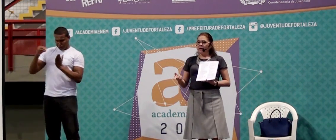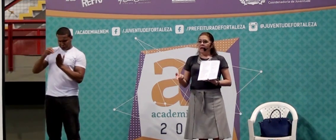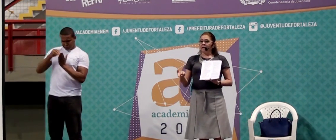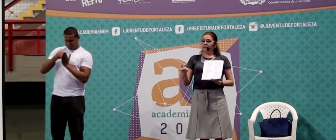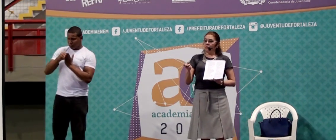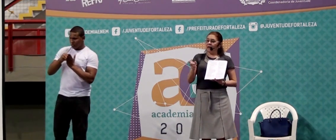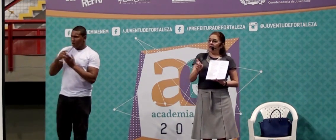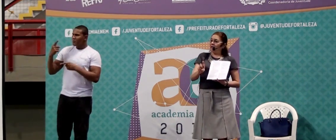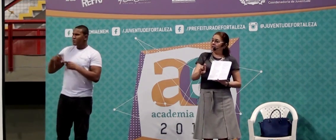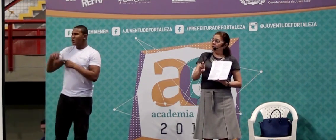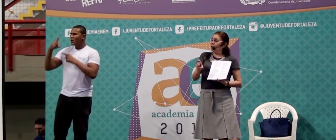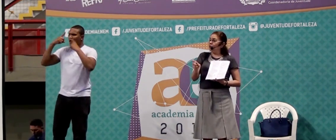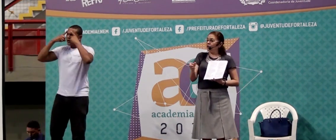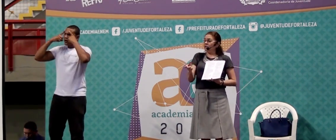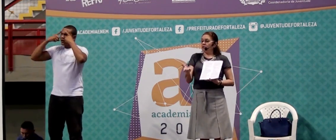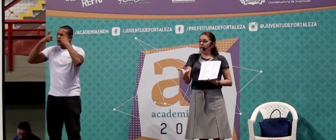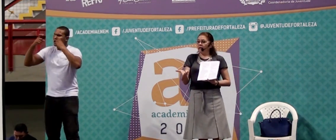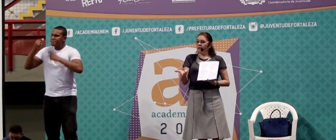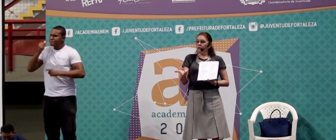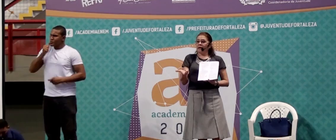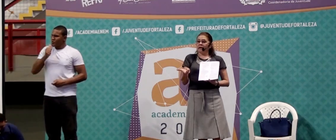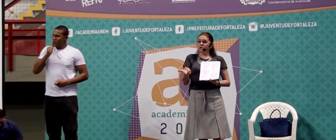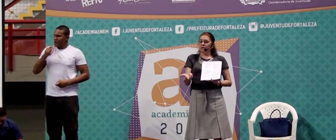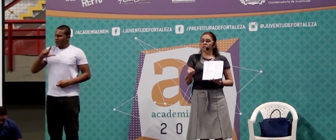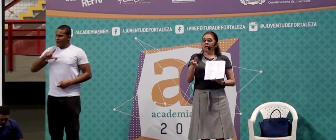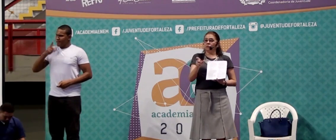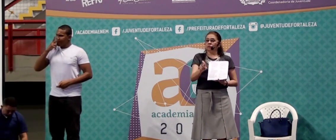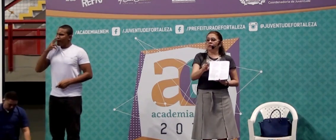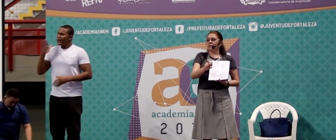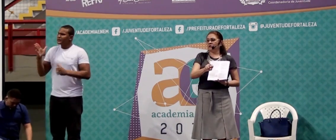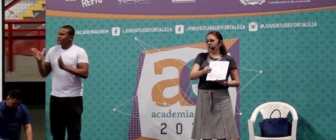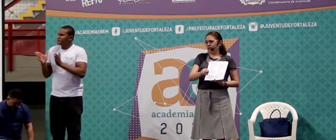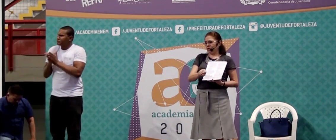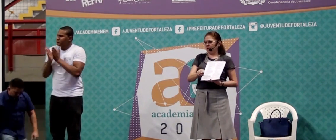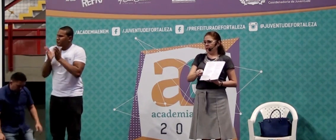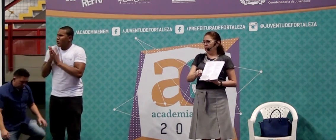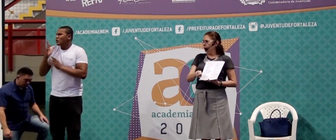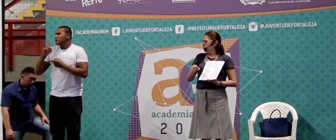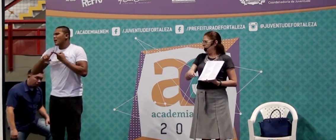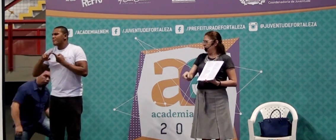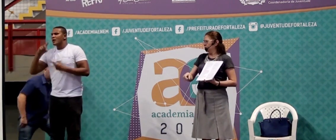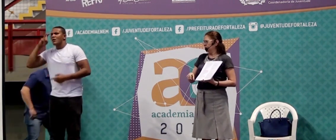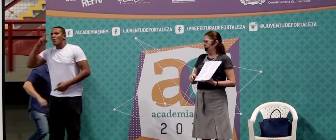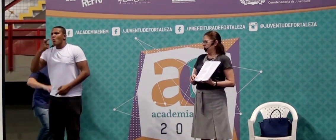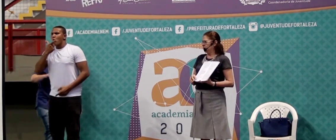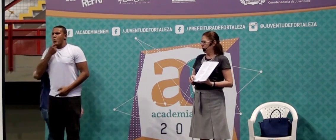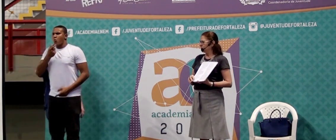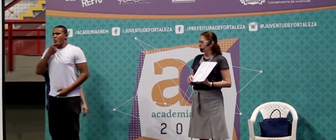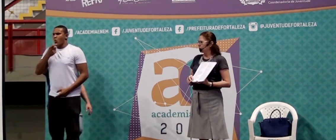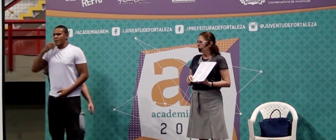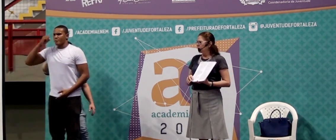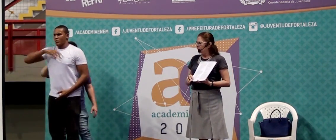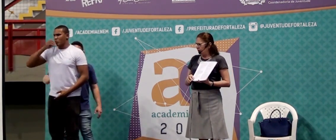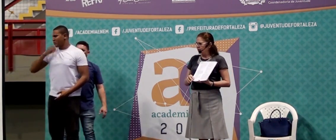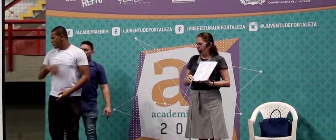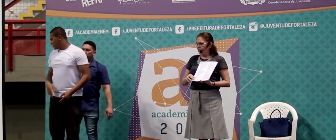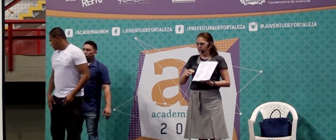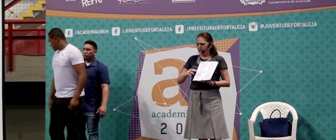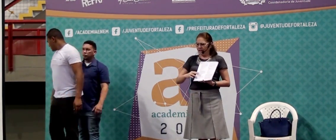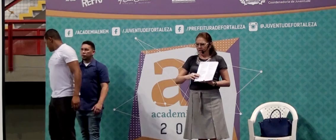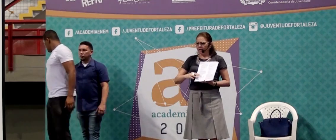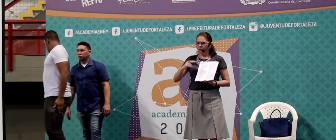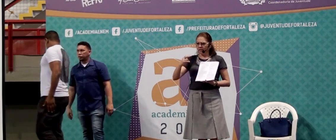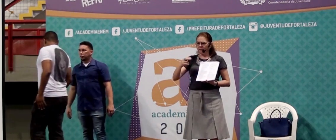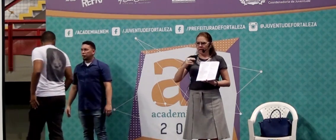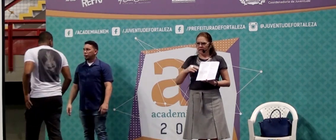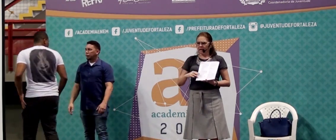mulher, ela tem uma relação muito estreita com a questão da cultura machista? Por que você acha isso? Entenderam?